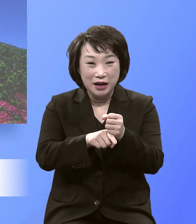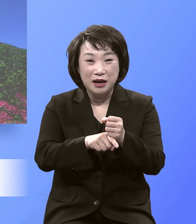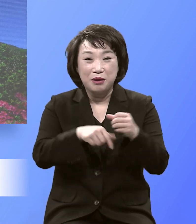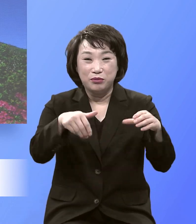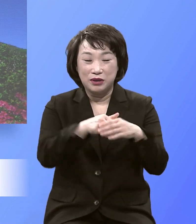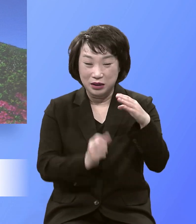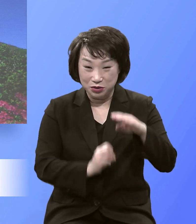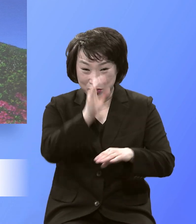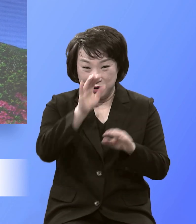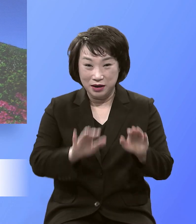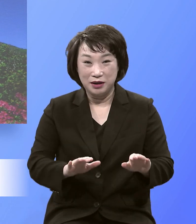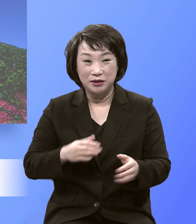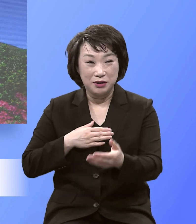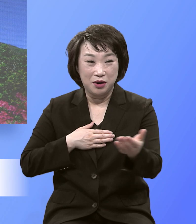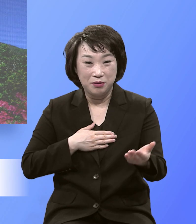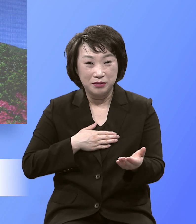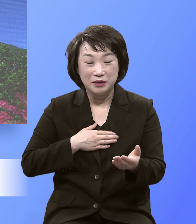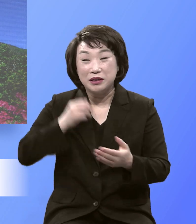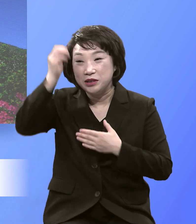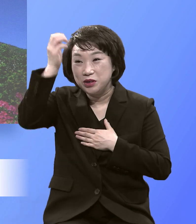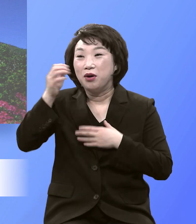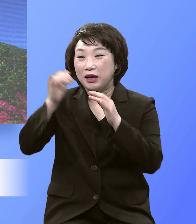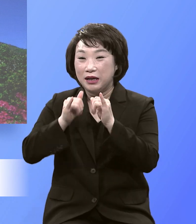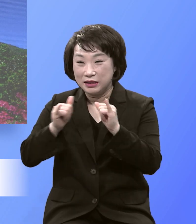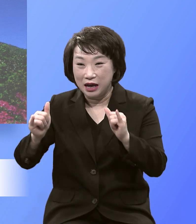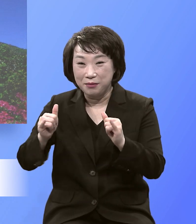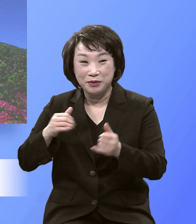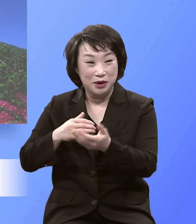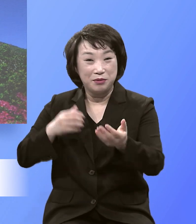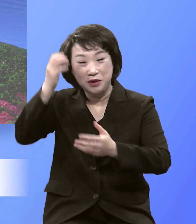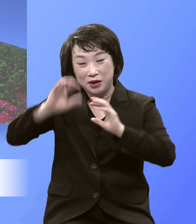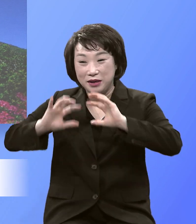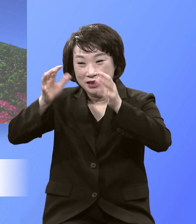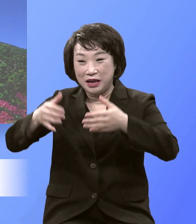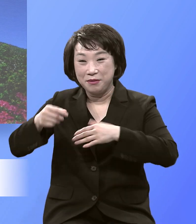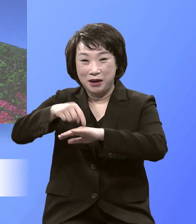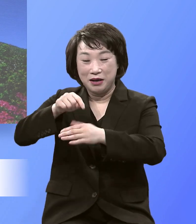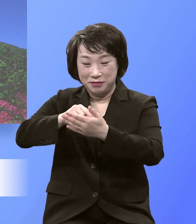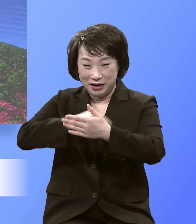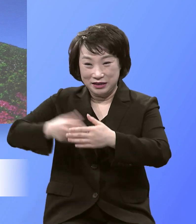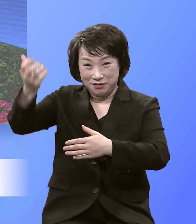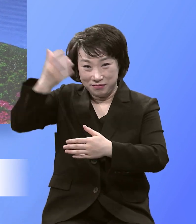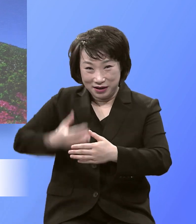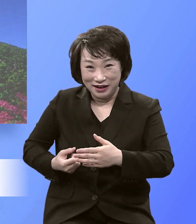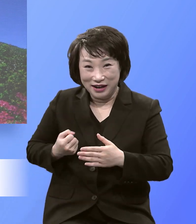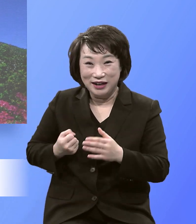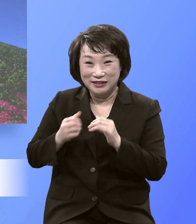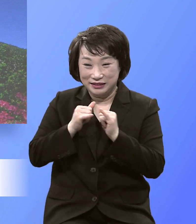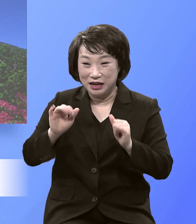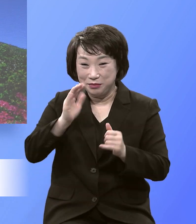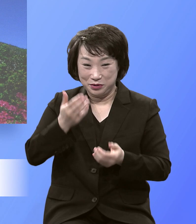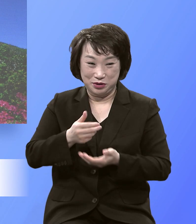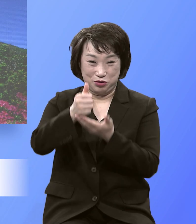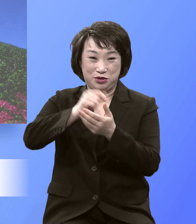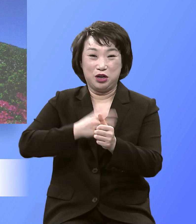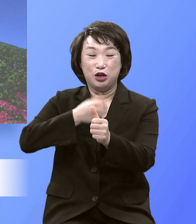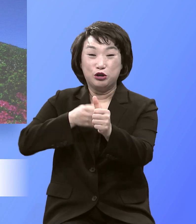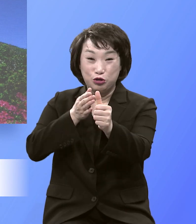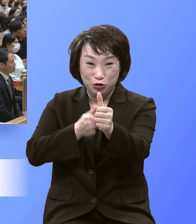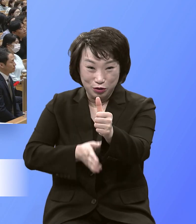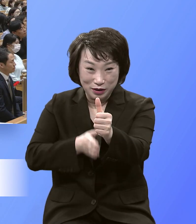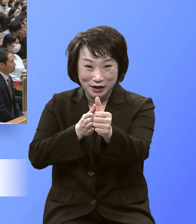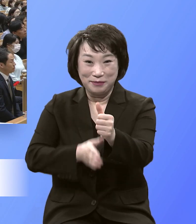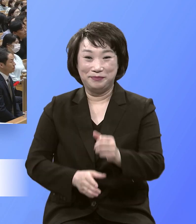광문령을 초월한 영적인 세계를 내 가슴에 듬뿍 가진 사람 되기를 주님의 이름으로